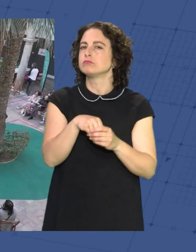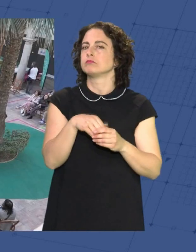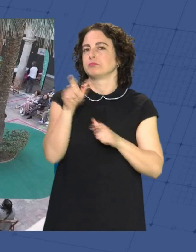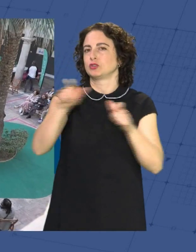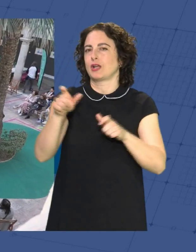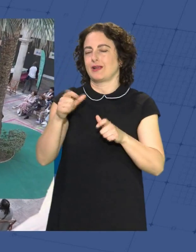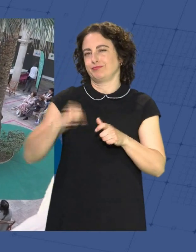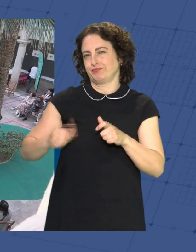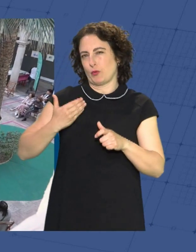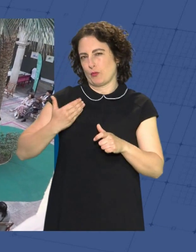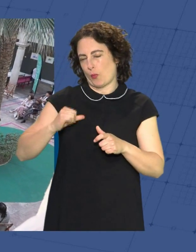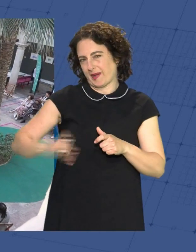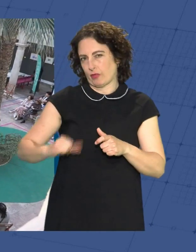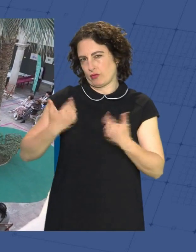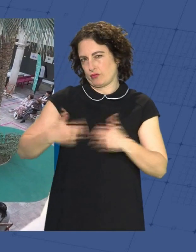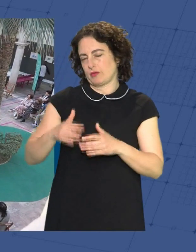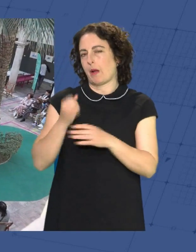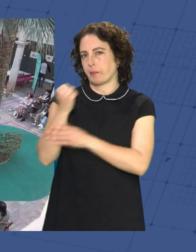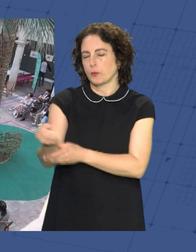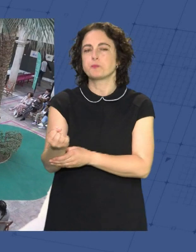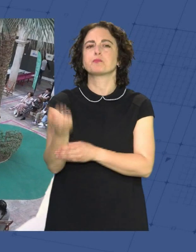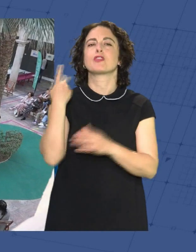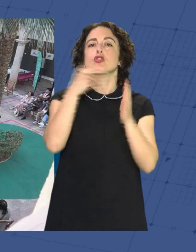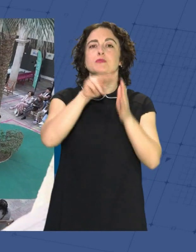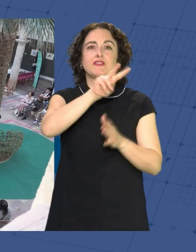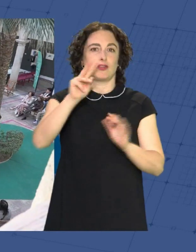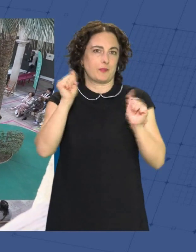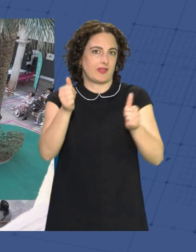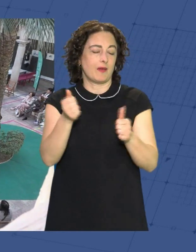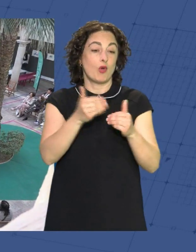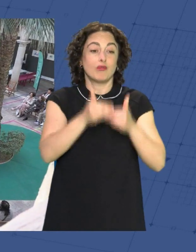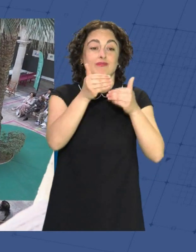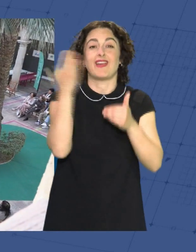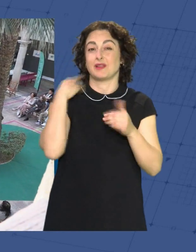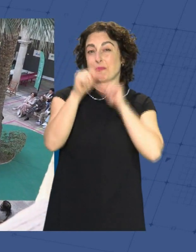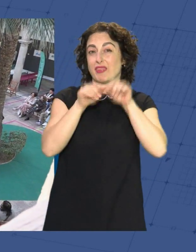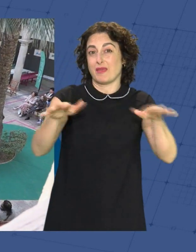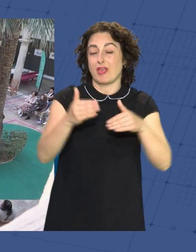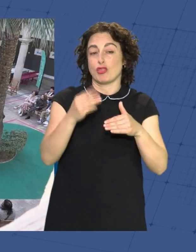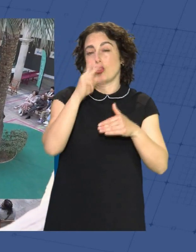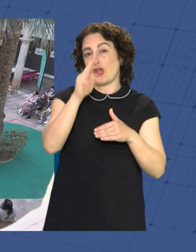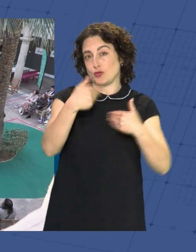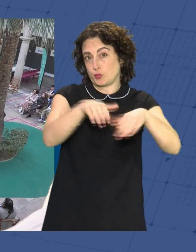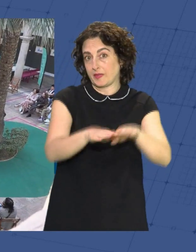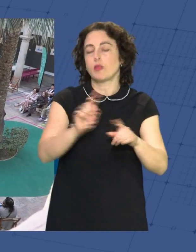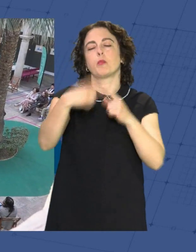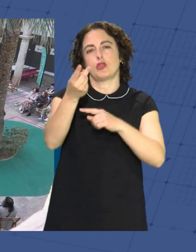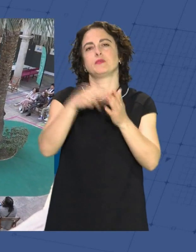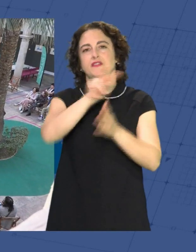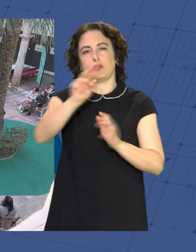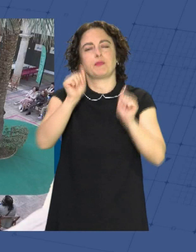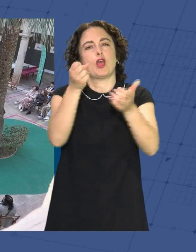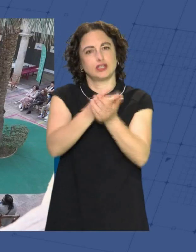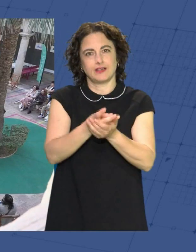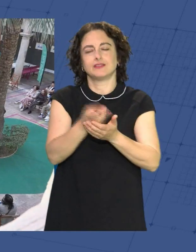mujeres más tectomizadas. La Asociación reanudó en 2022 este desfile, aplazado dos años por la pandemia, y la ilusión y emoción fueron la nota dominante